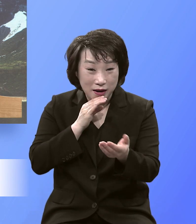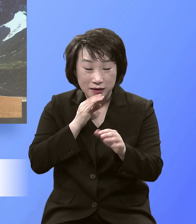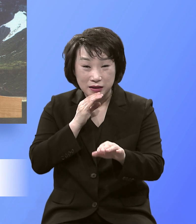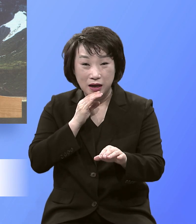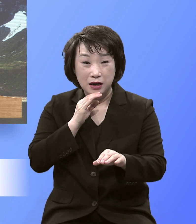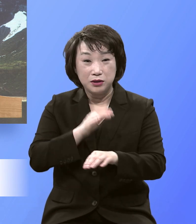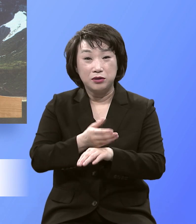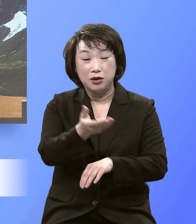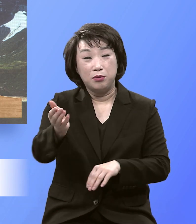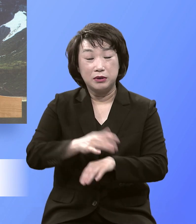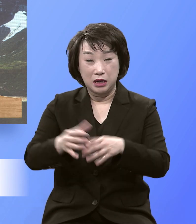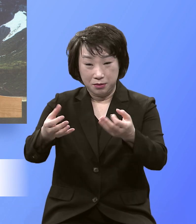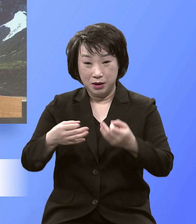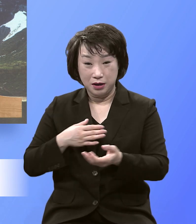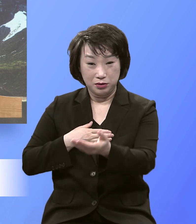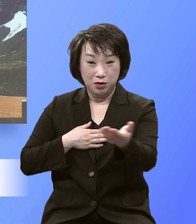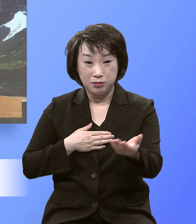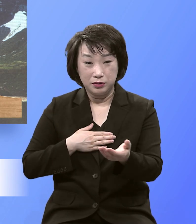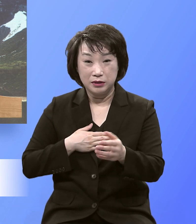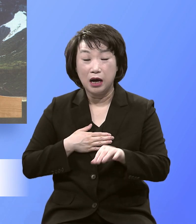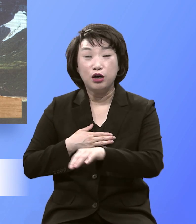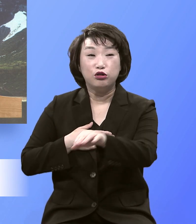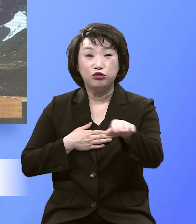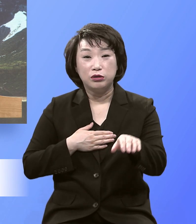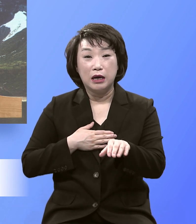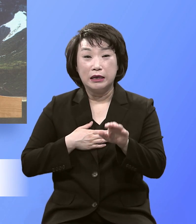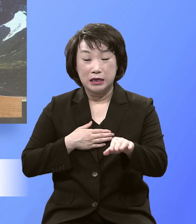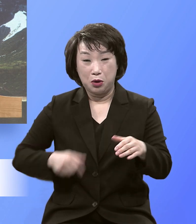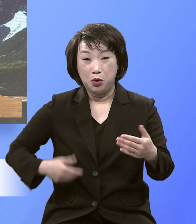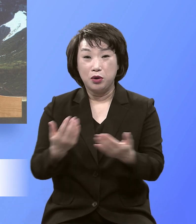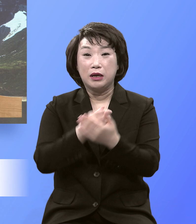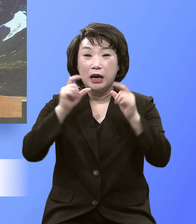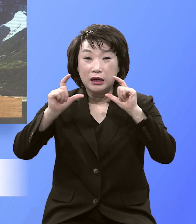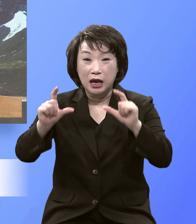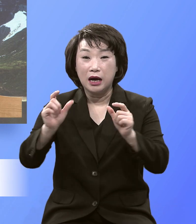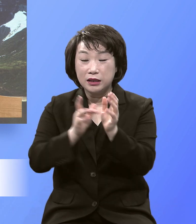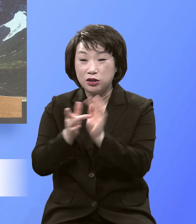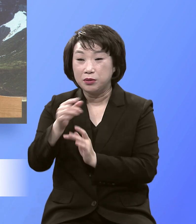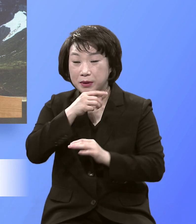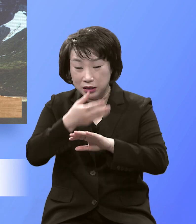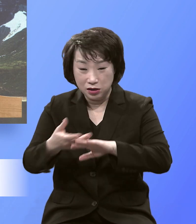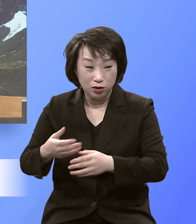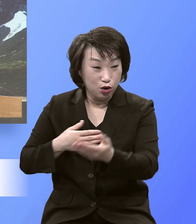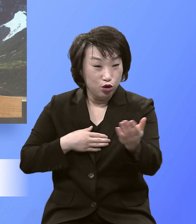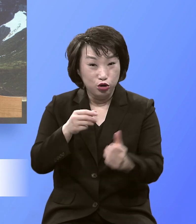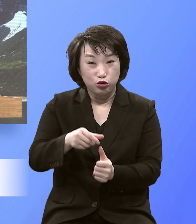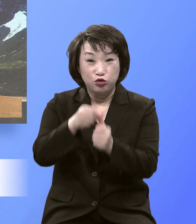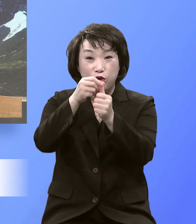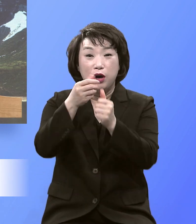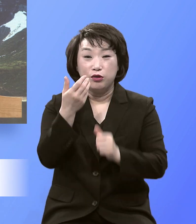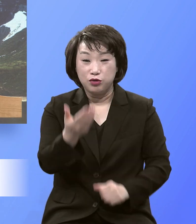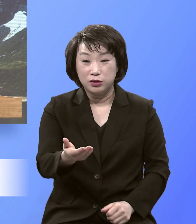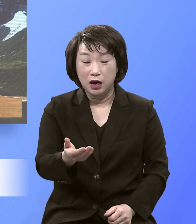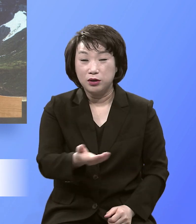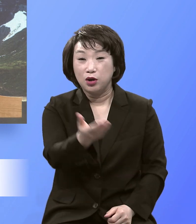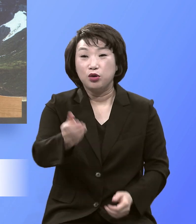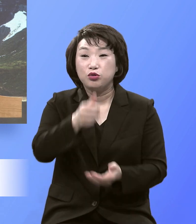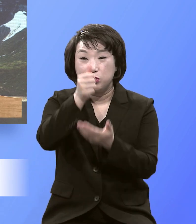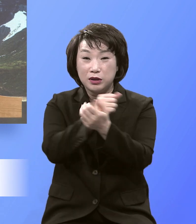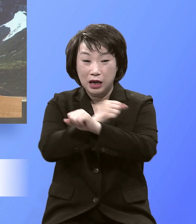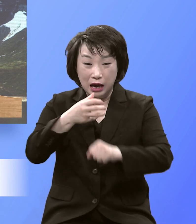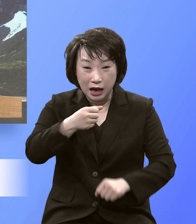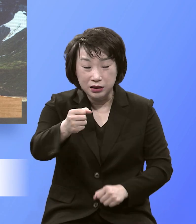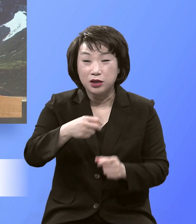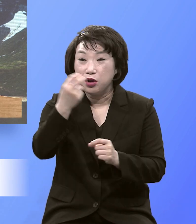여러분 잘 들으셔. 우리가 회개하라, 예수 피 흘려 너를 구원했다, 제사함